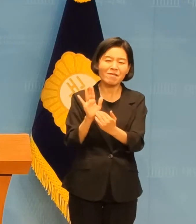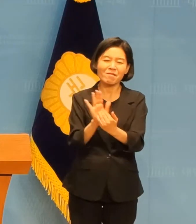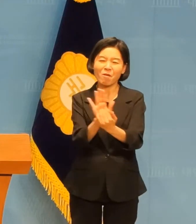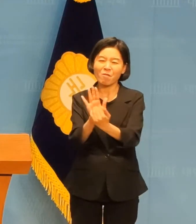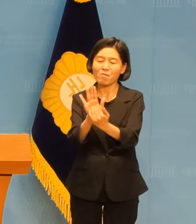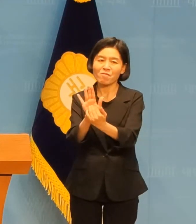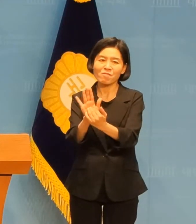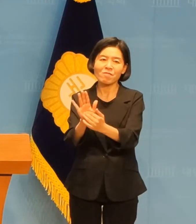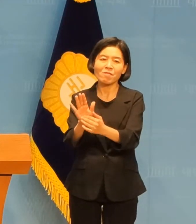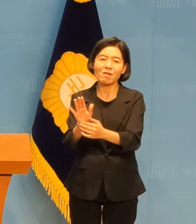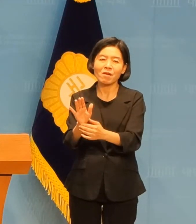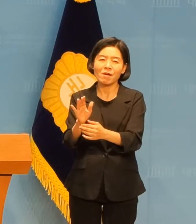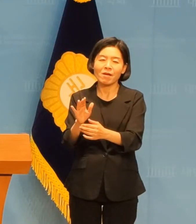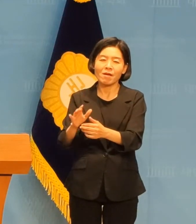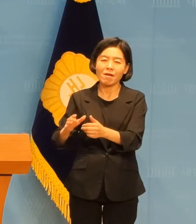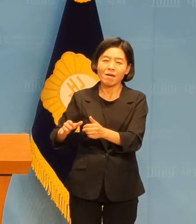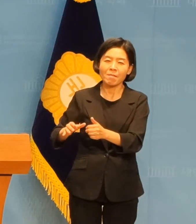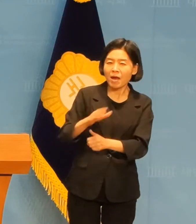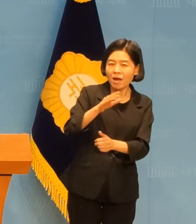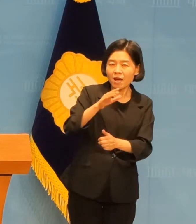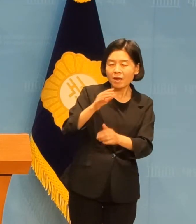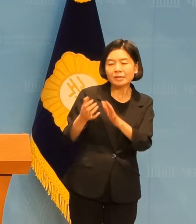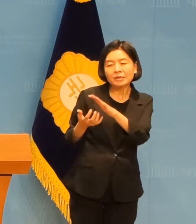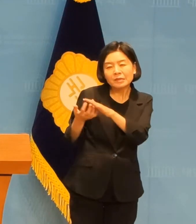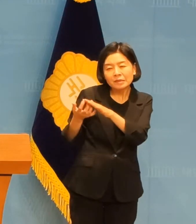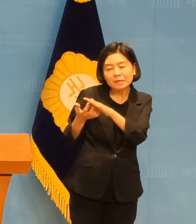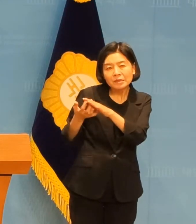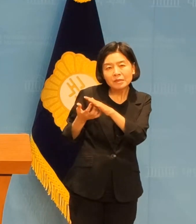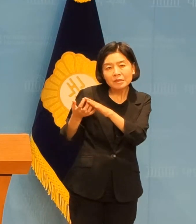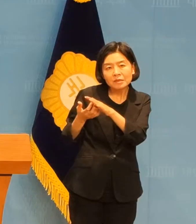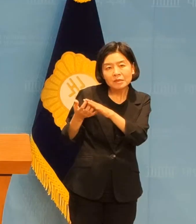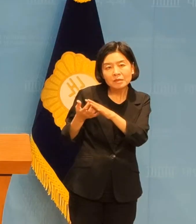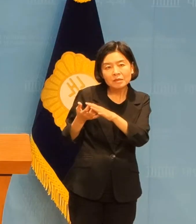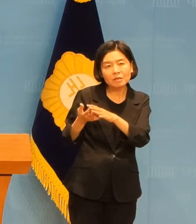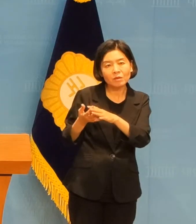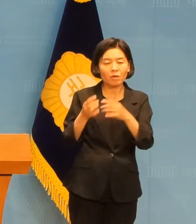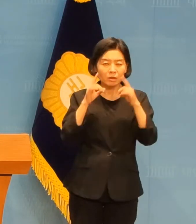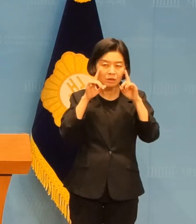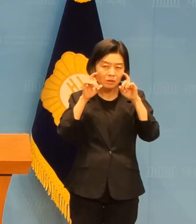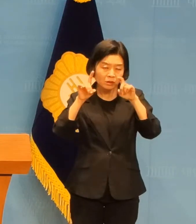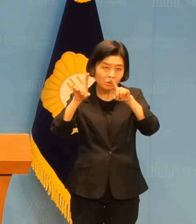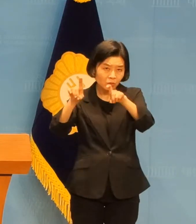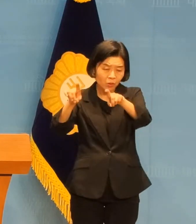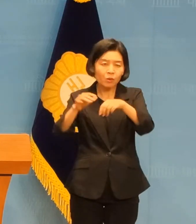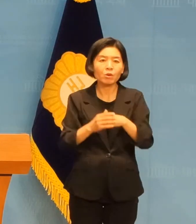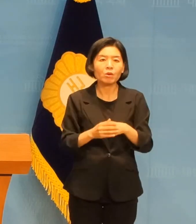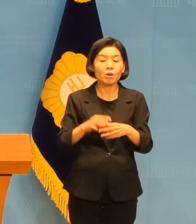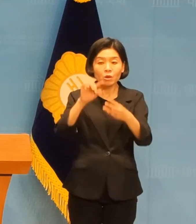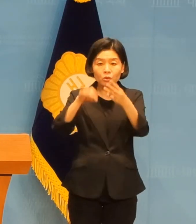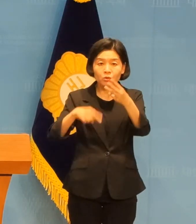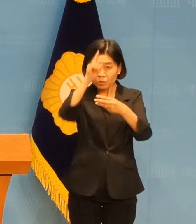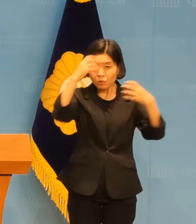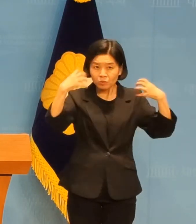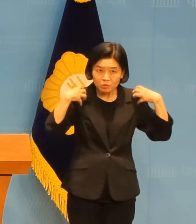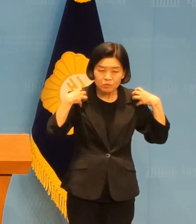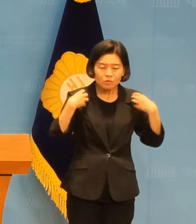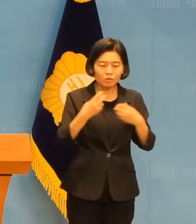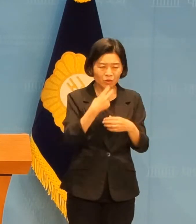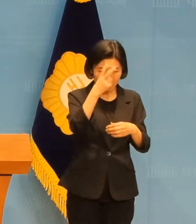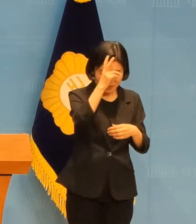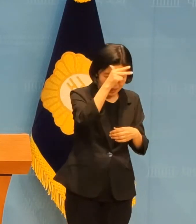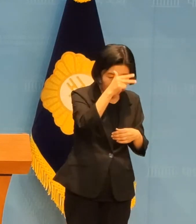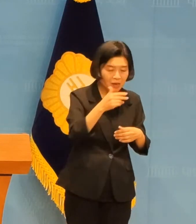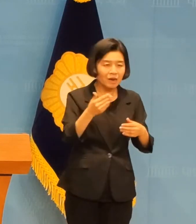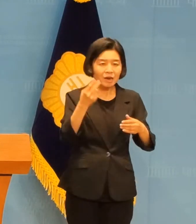않으려는 그런 의도가 아니었나 강한 의구심이 듭니다. 윤석열 정권에서 검찰이나